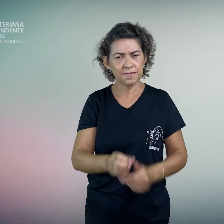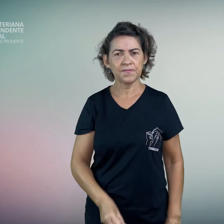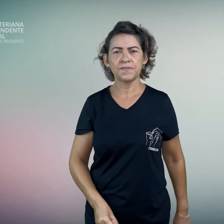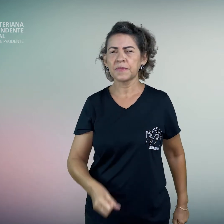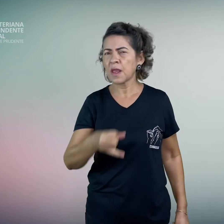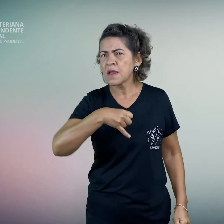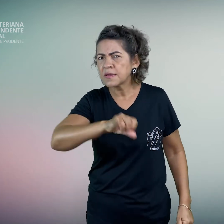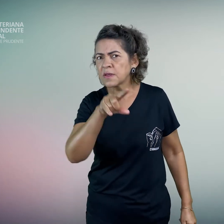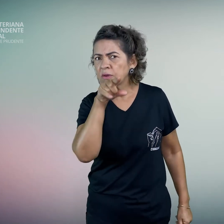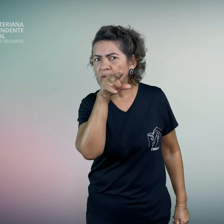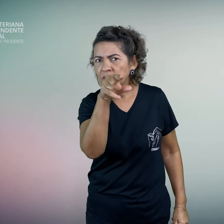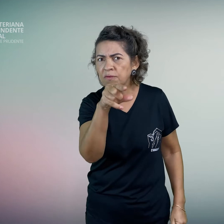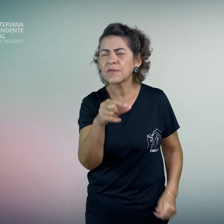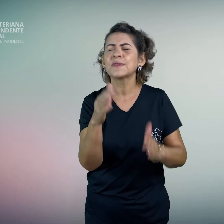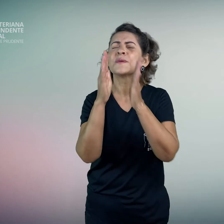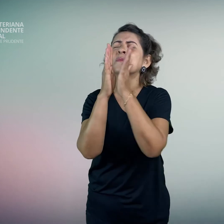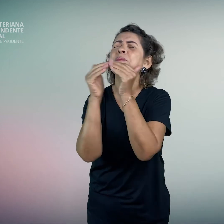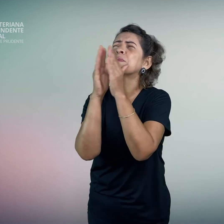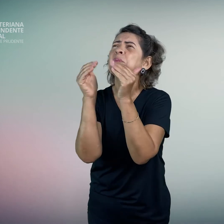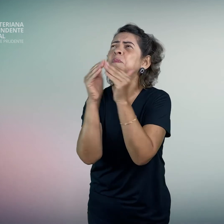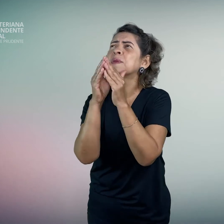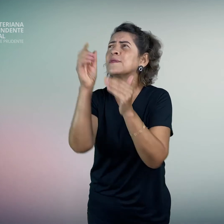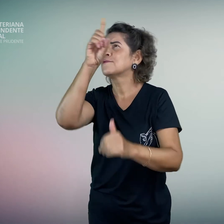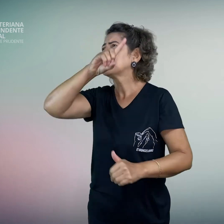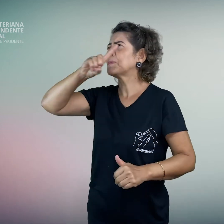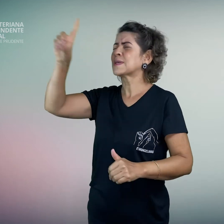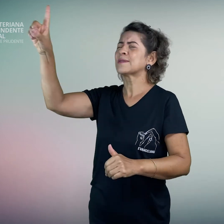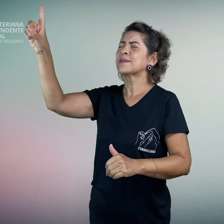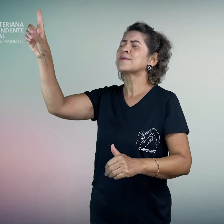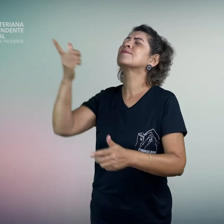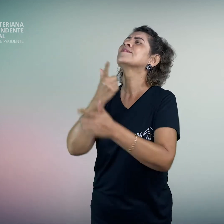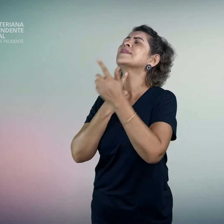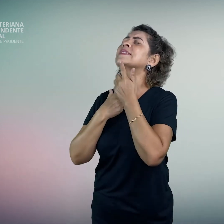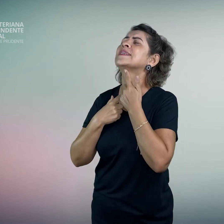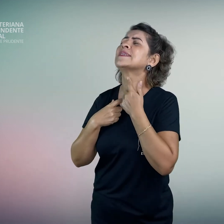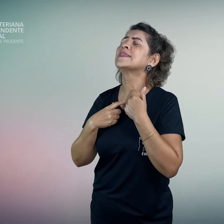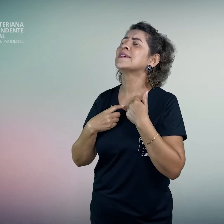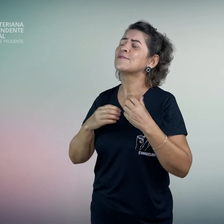Se você pedir de todo o coração, Ele vai te responder.